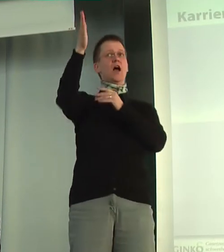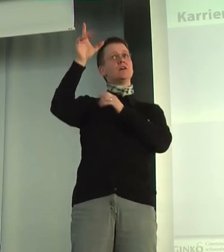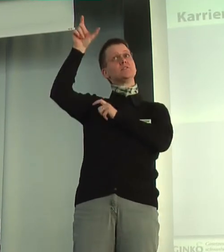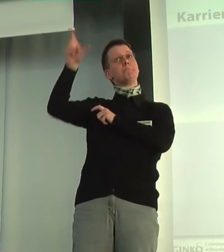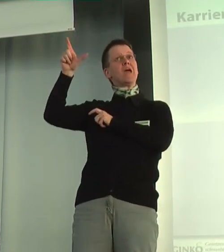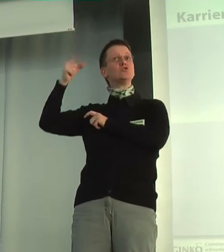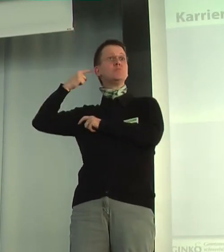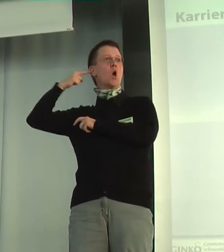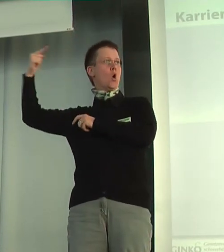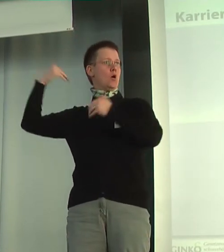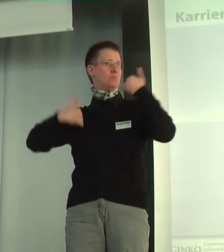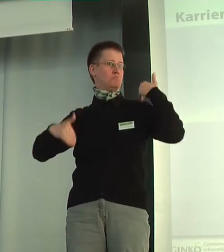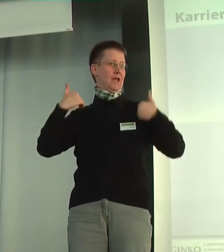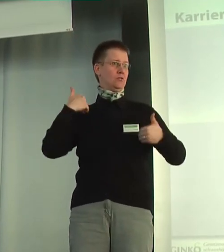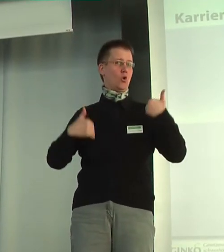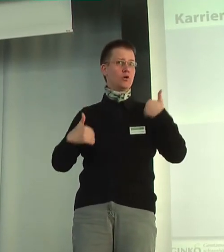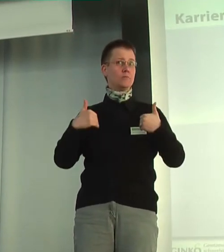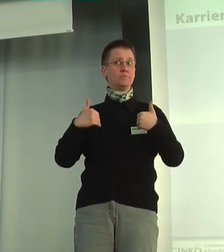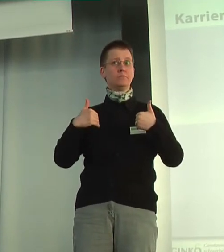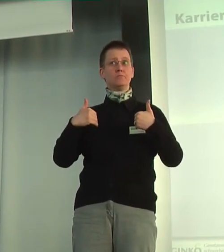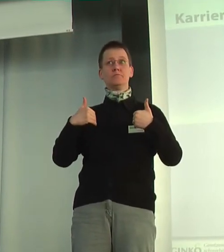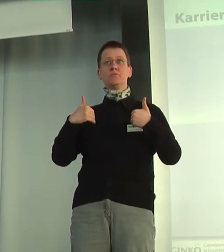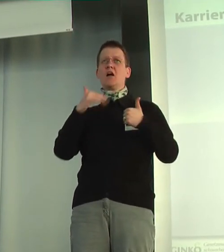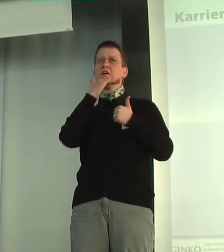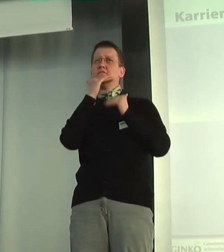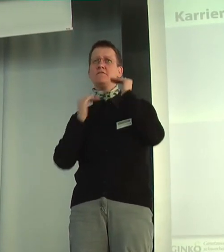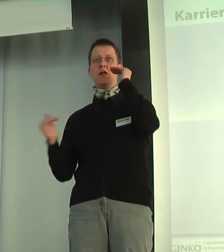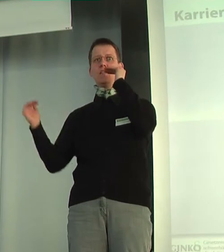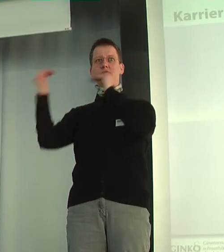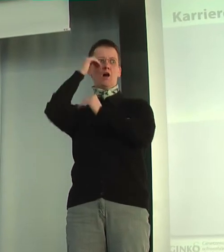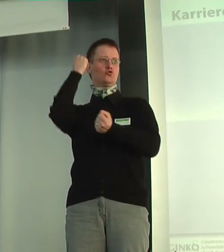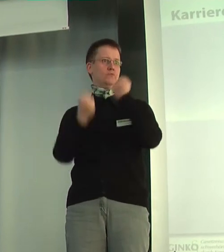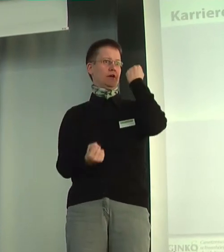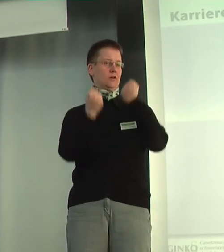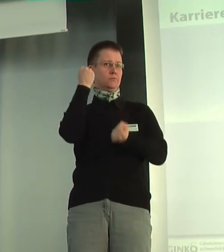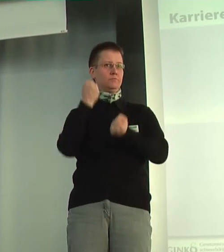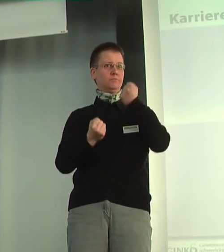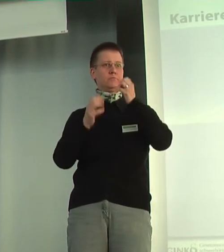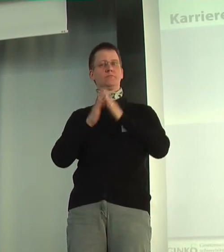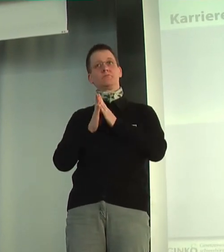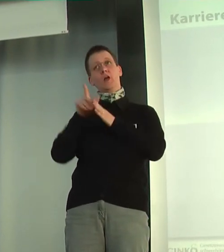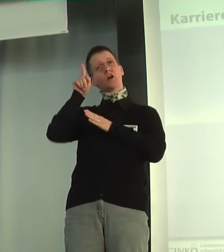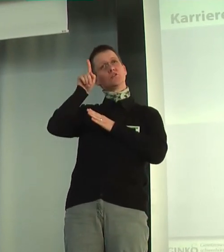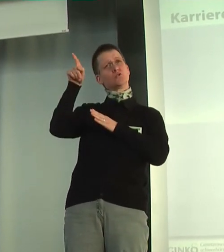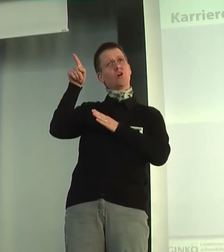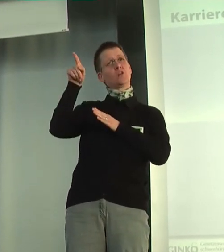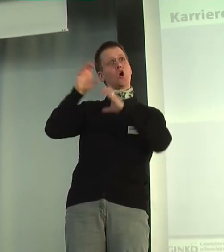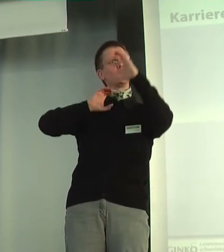Hörwinderung ist es ein Vielfaches schwieriger, denn dort muss Kommunikation